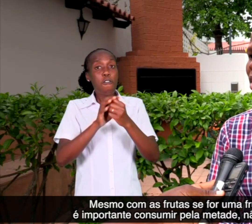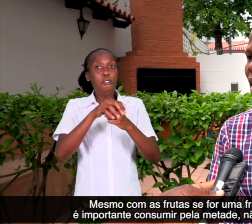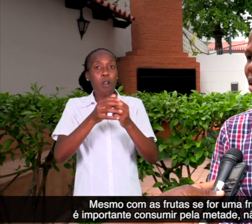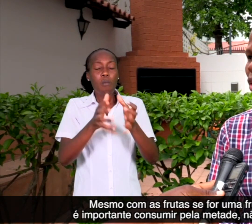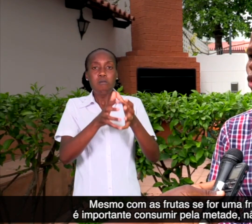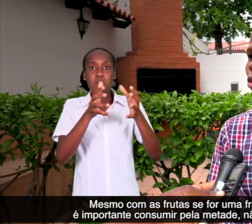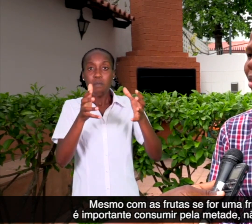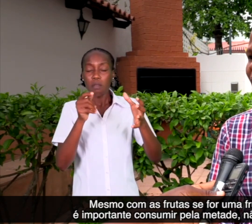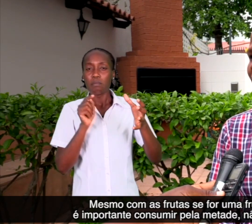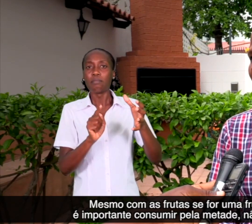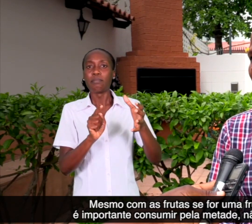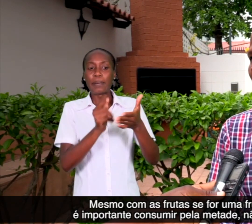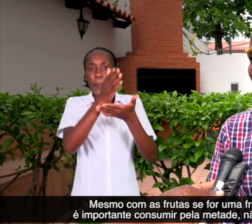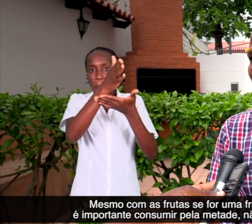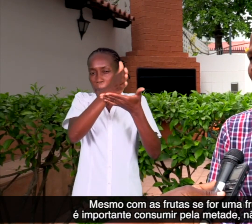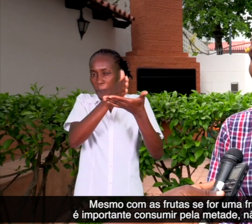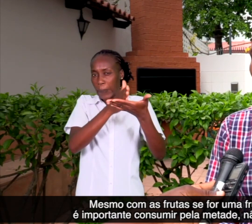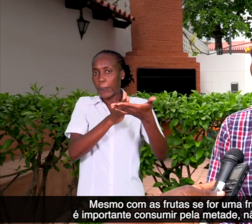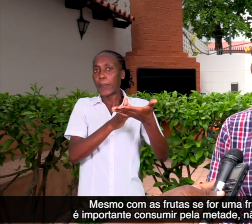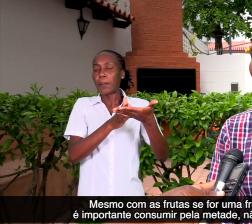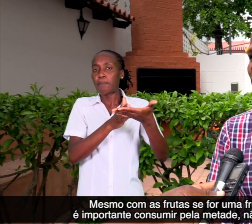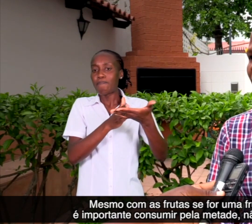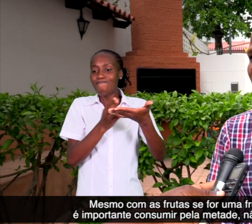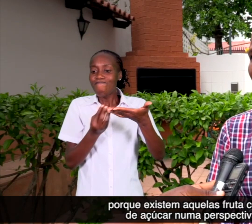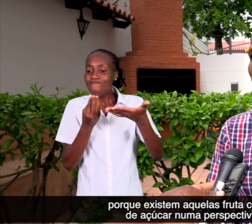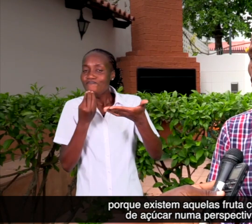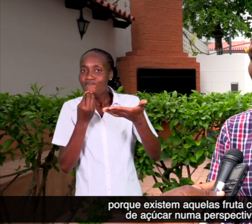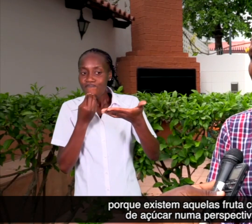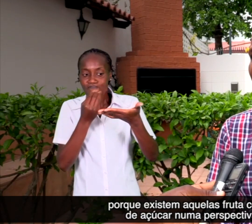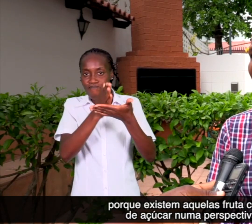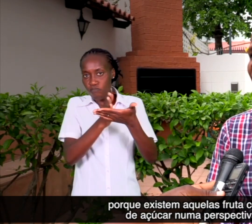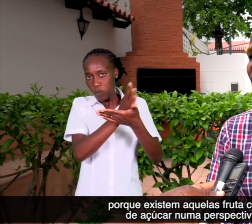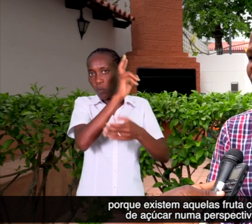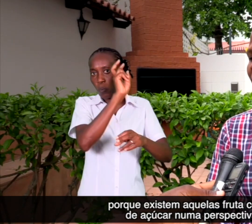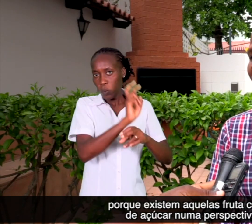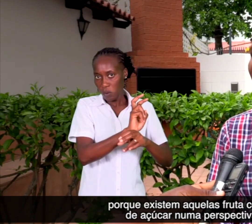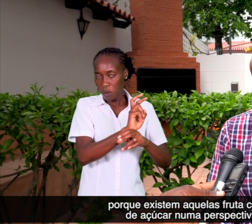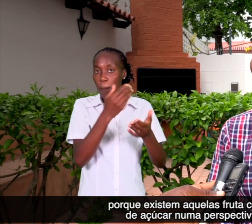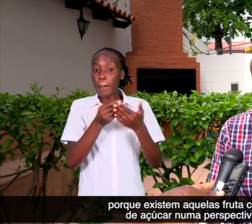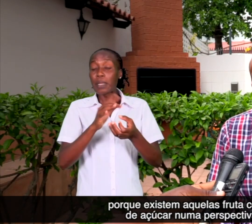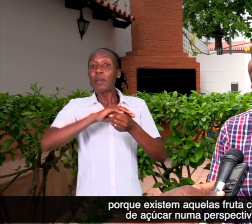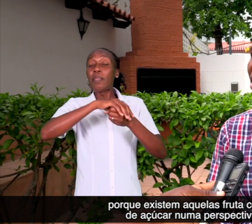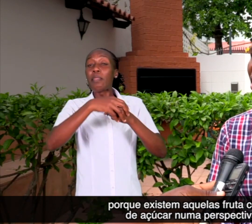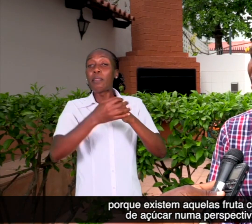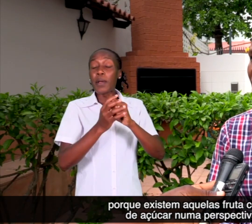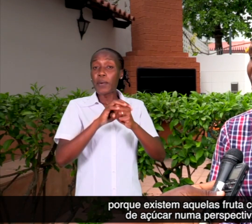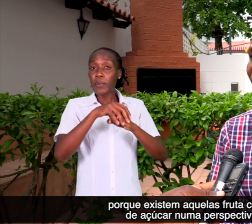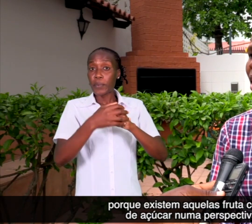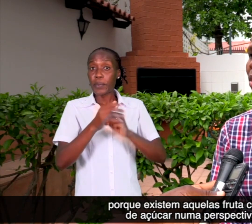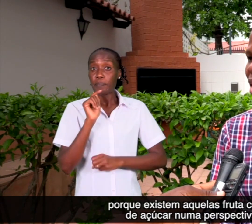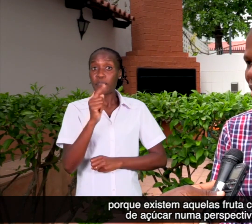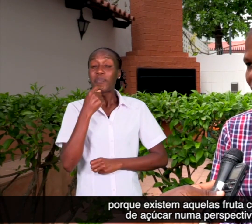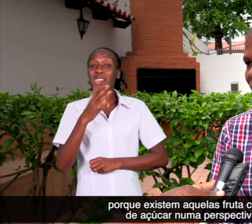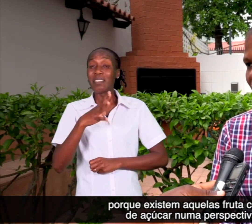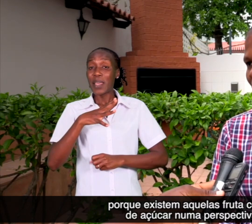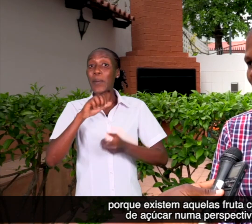importante que ele consuma metade. Não por ser fruta, tem que consumir, porque existem aqueles alimentos que se dizem ser de